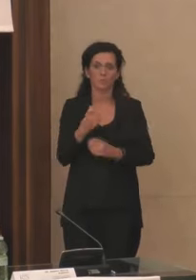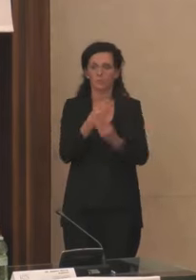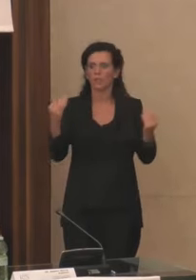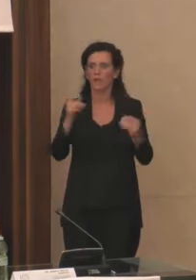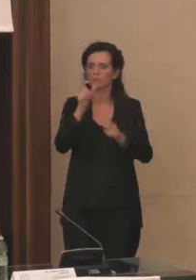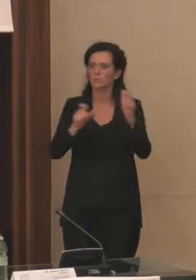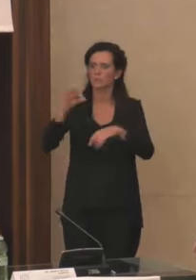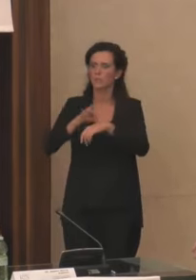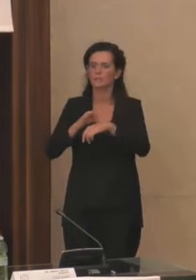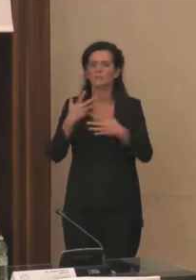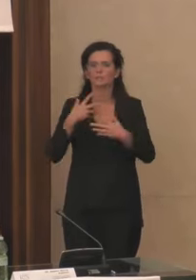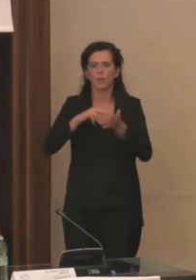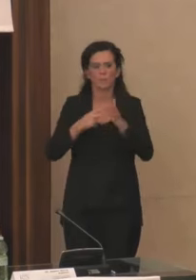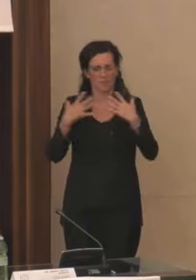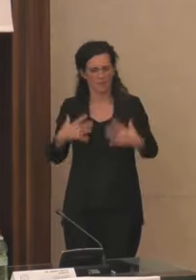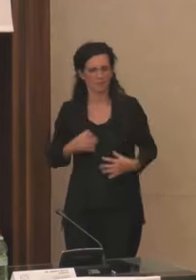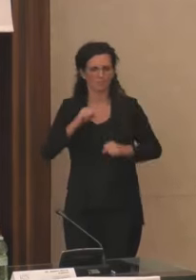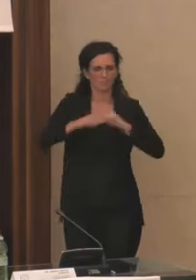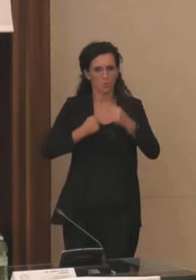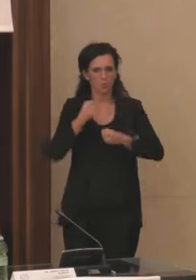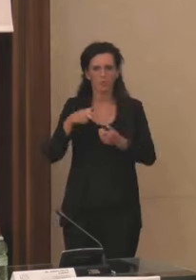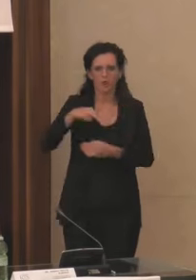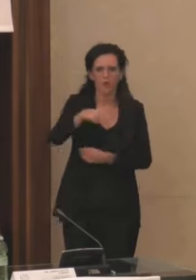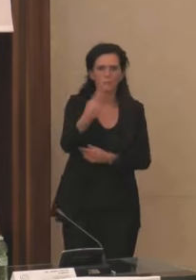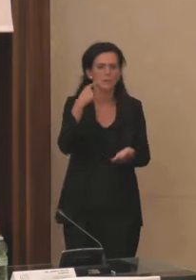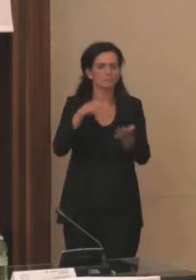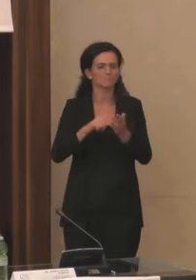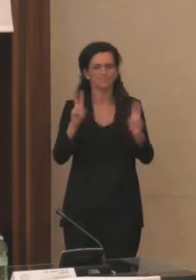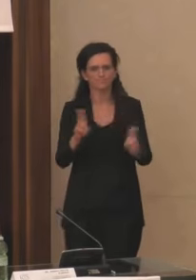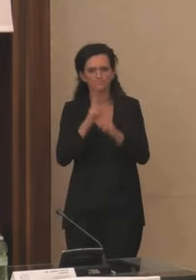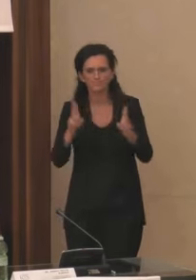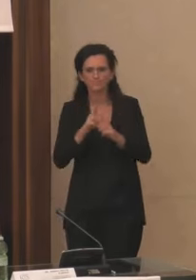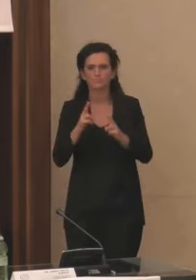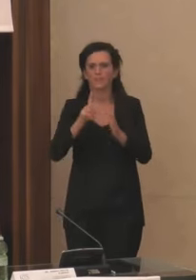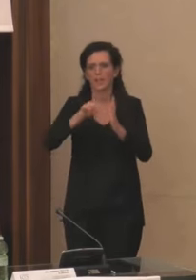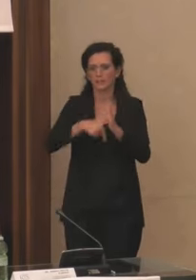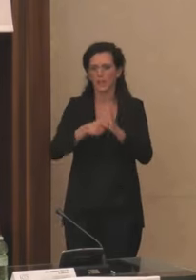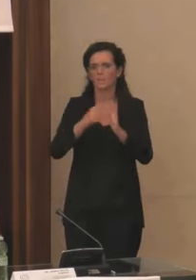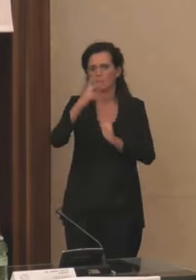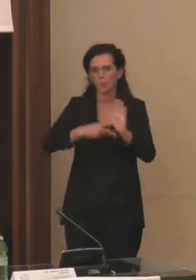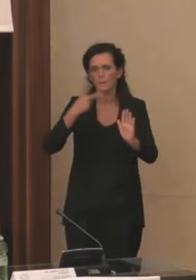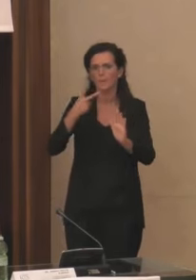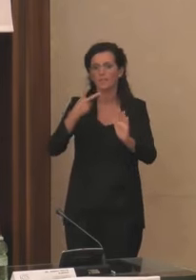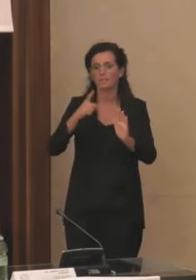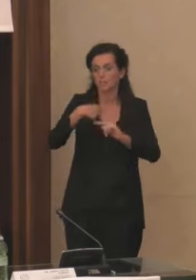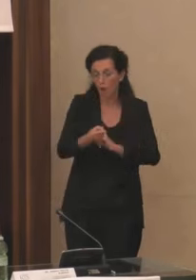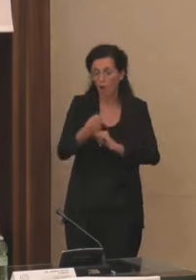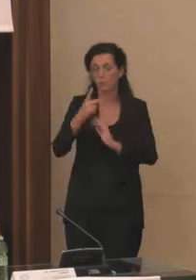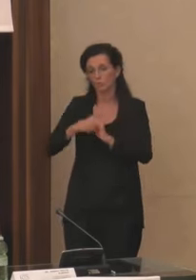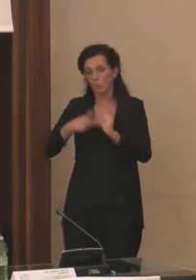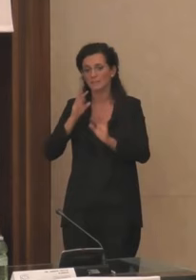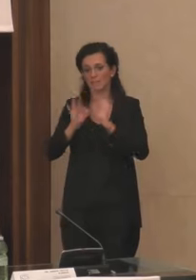un'atrofia muscolare importante che non gli permette nemmeno di camminare dopo 2 mesi in terapia intensiva. Questi costi